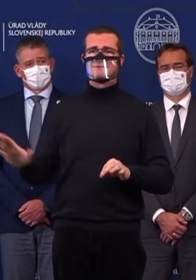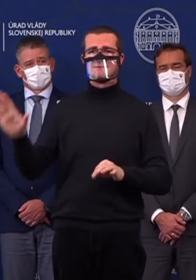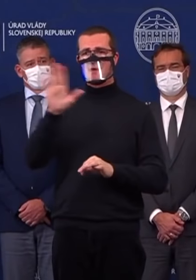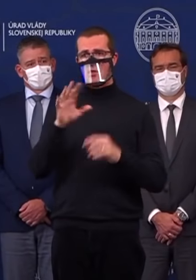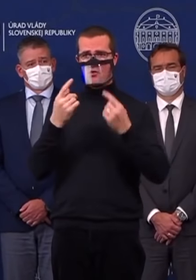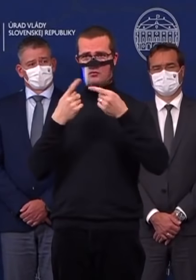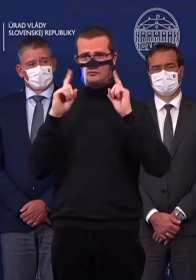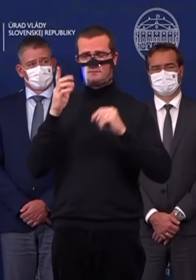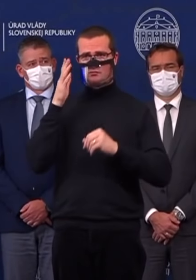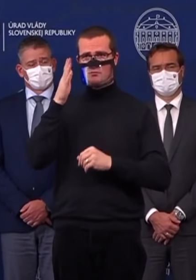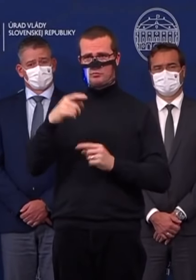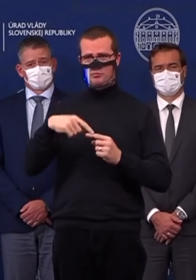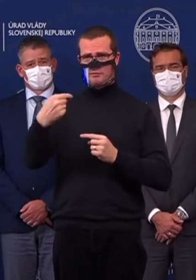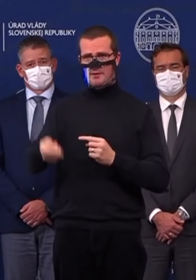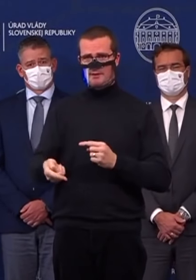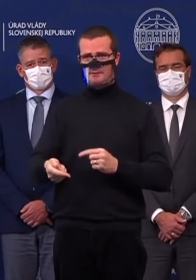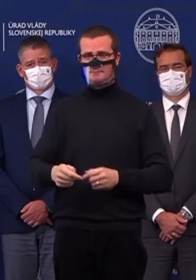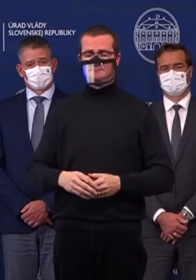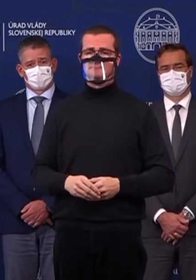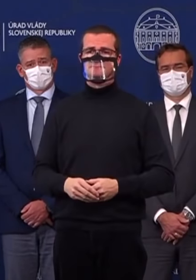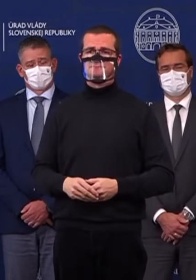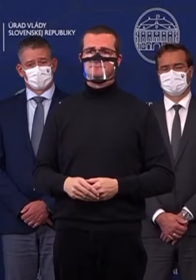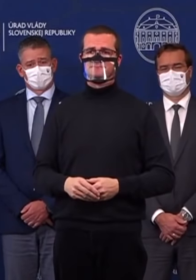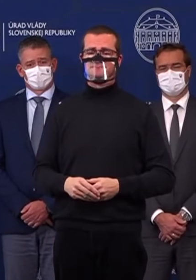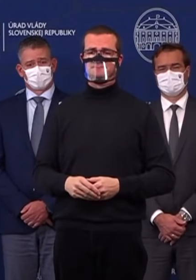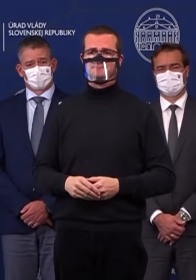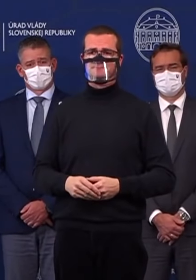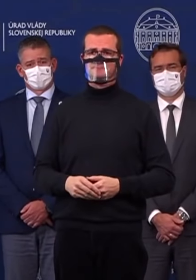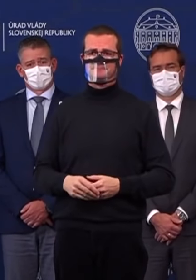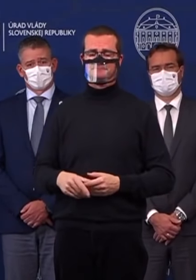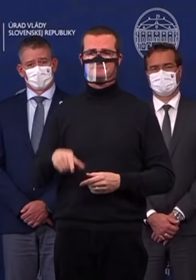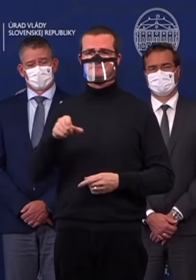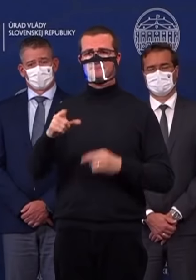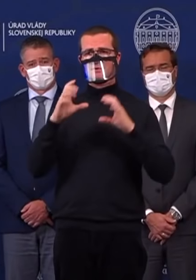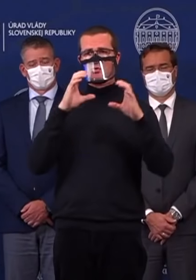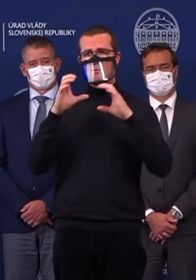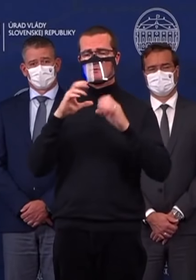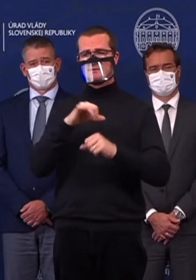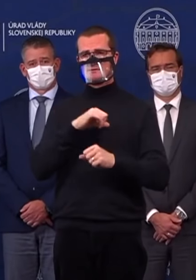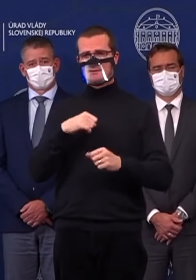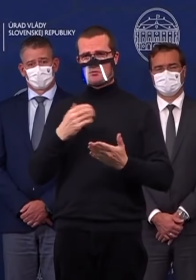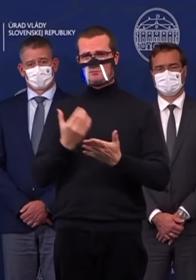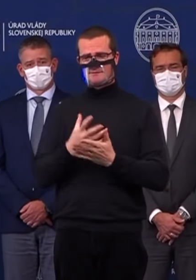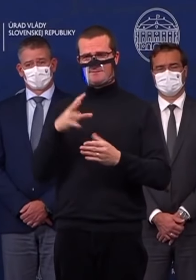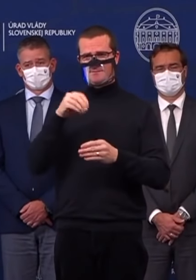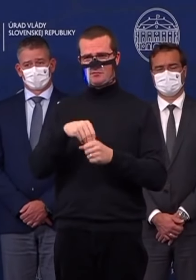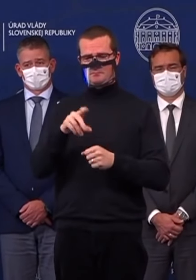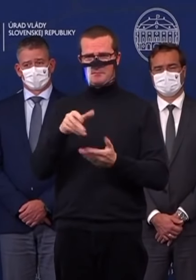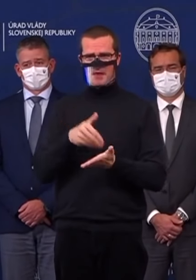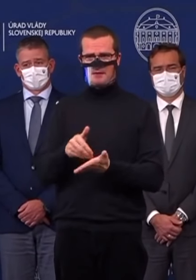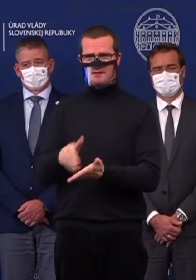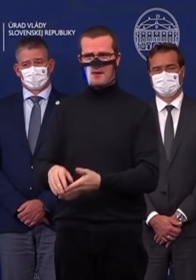celoslovenské testovanie vlastne po celom Slovensku pri komunikácii so samosprávami a tak